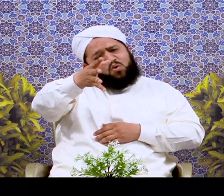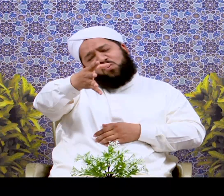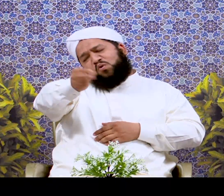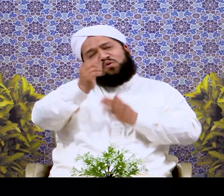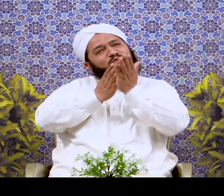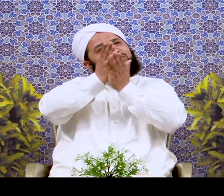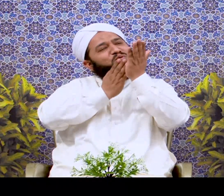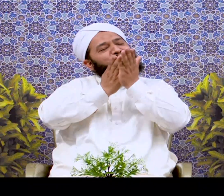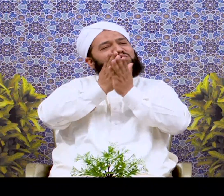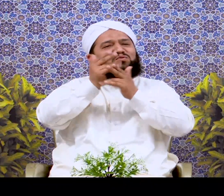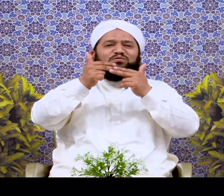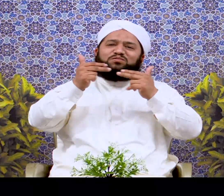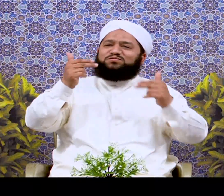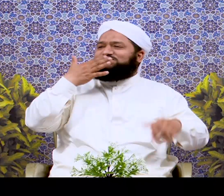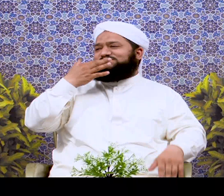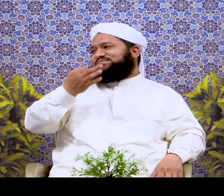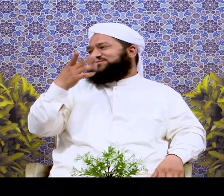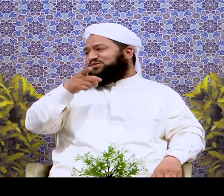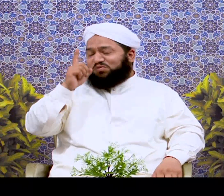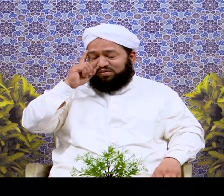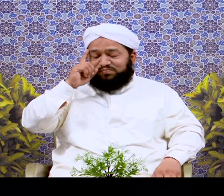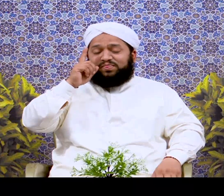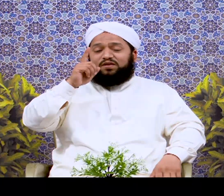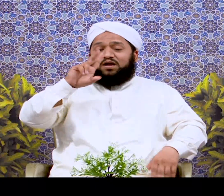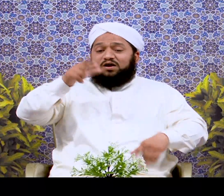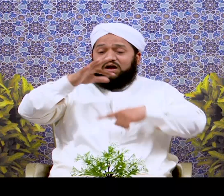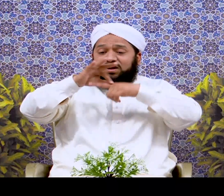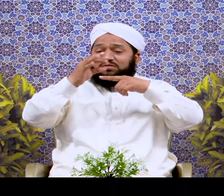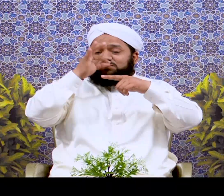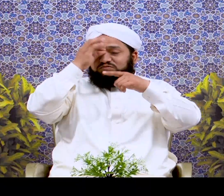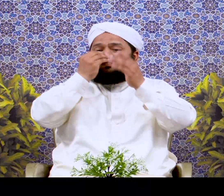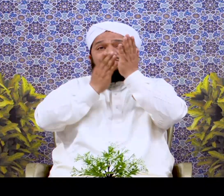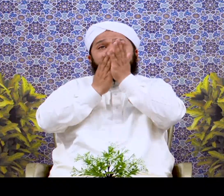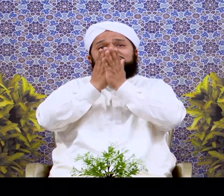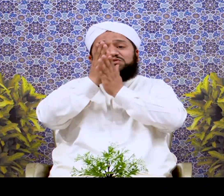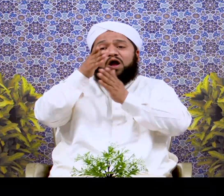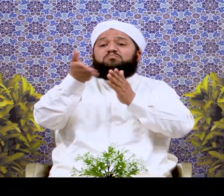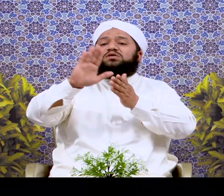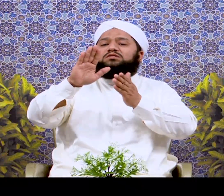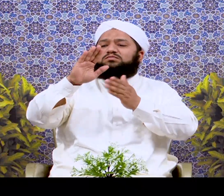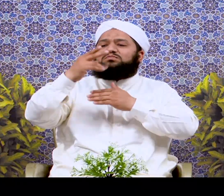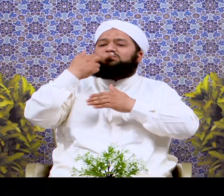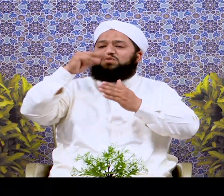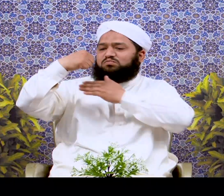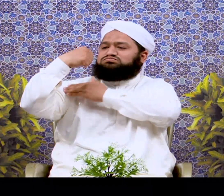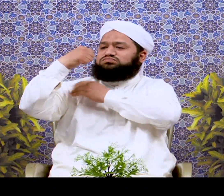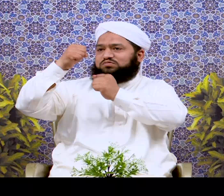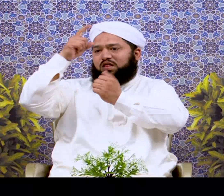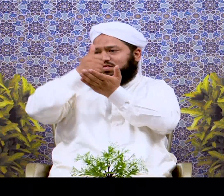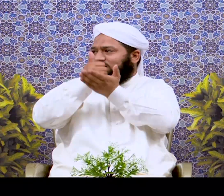کیا ہوگا؟ پیارے اسلامی بھائیوں، معراج شریف کو عموماً معجزہ کہا جاتا ہے۔ بالکل یہ عظیم الشان اور عقل کو حیرت